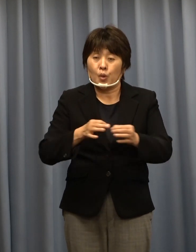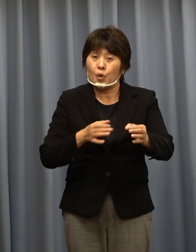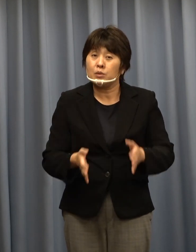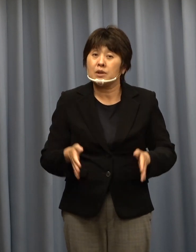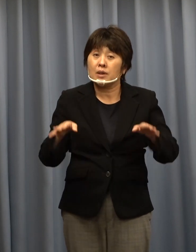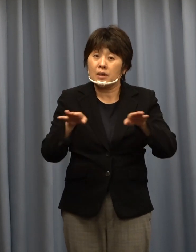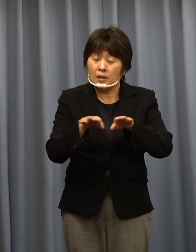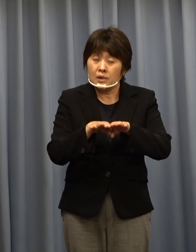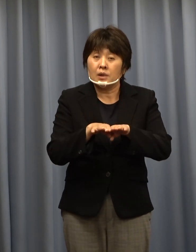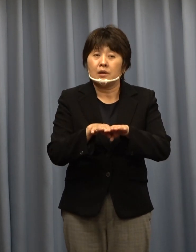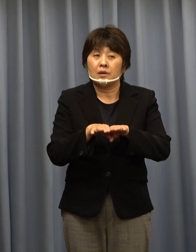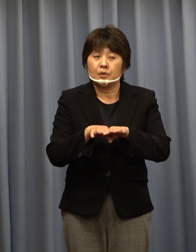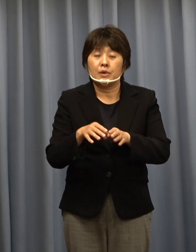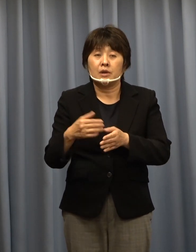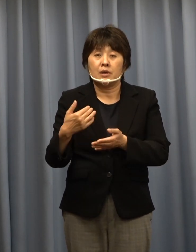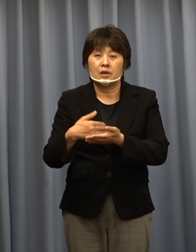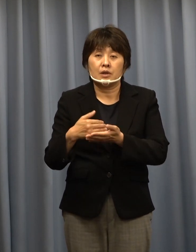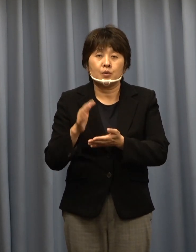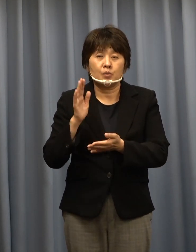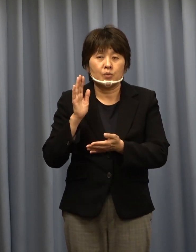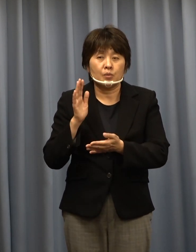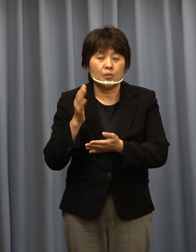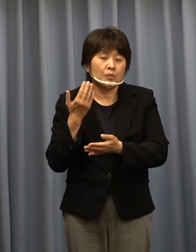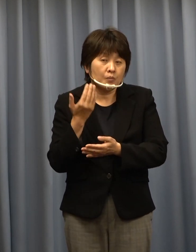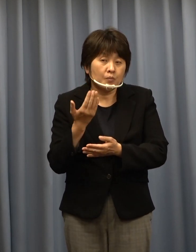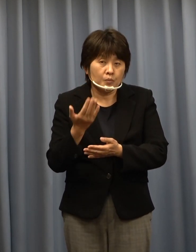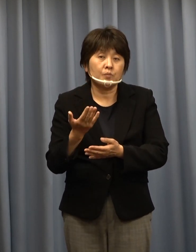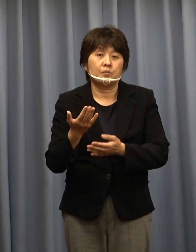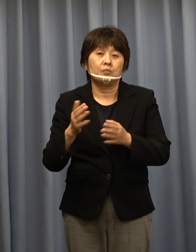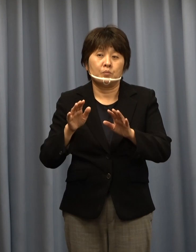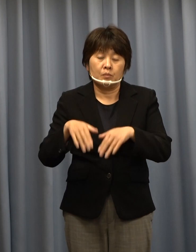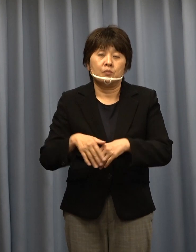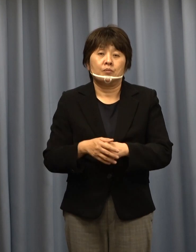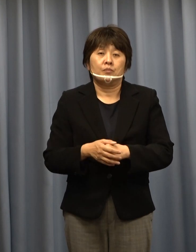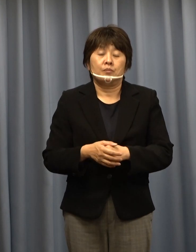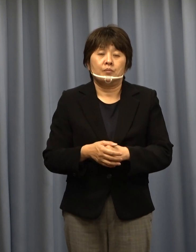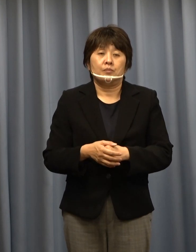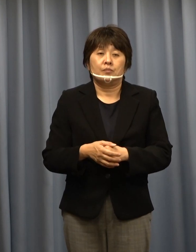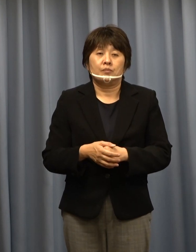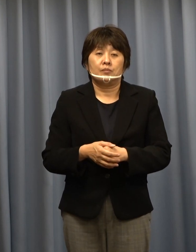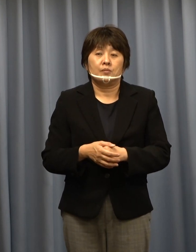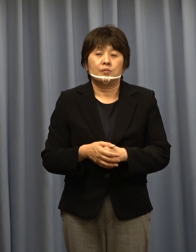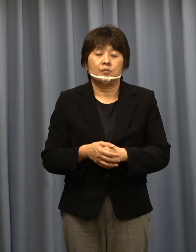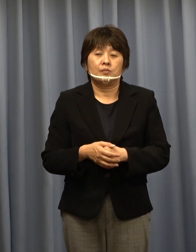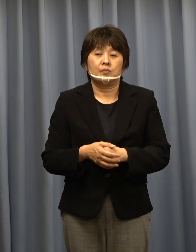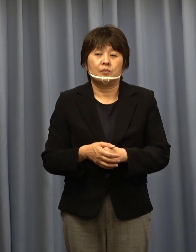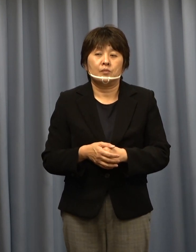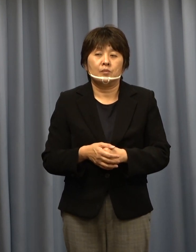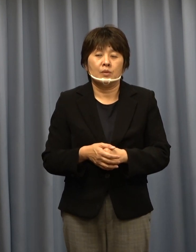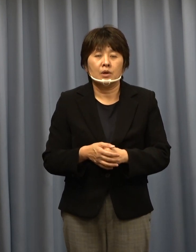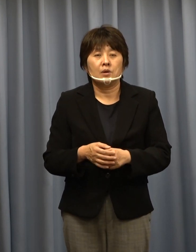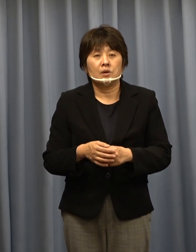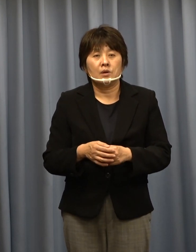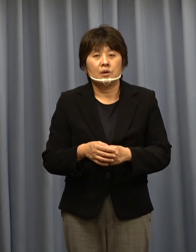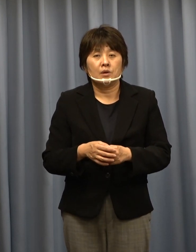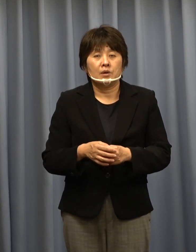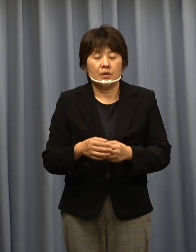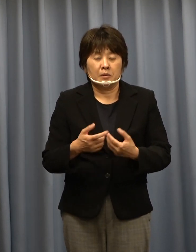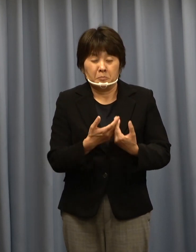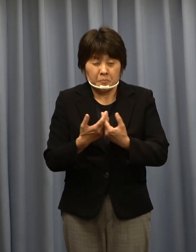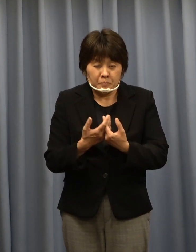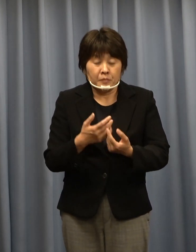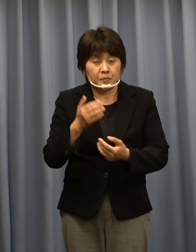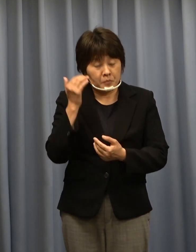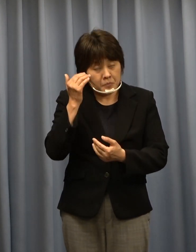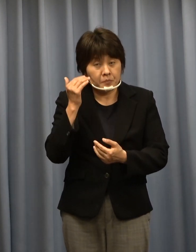から聞いているところでございますので、そこについてはそこまで深刻な状況